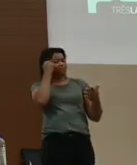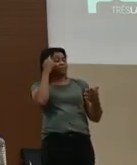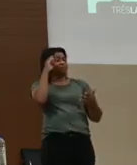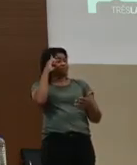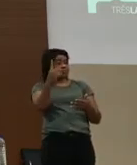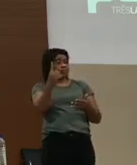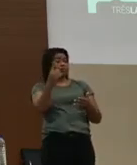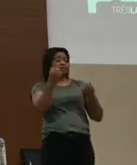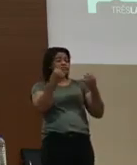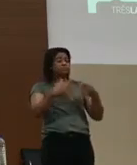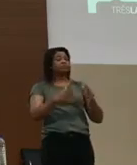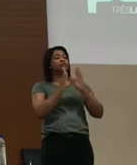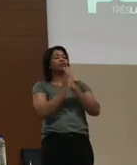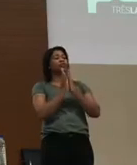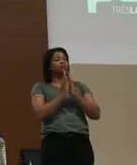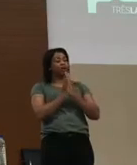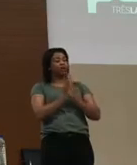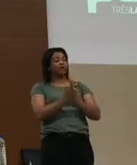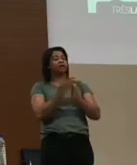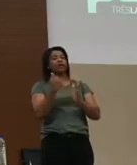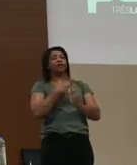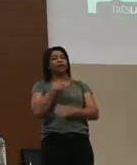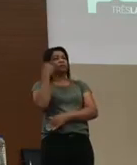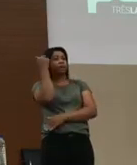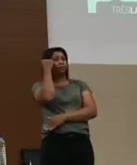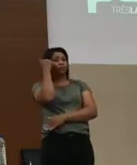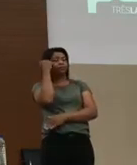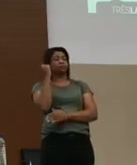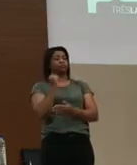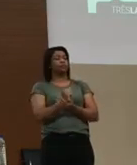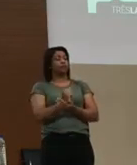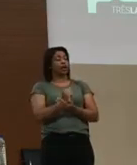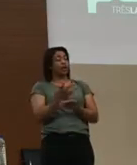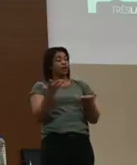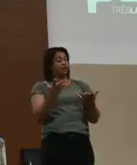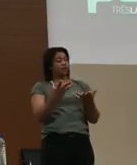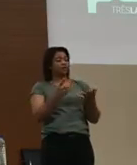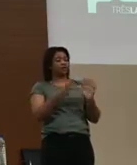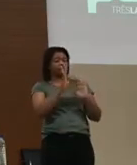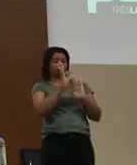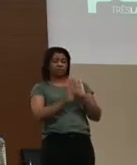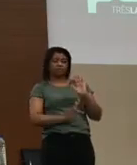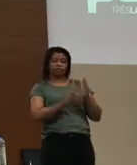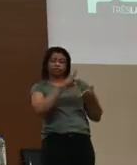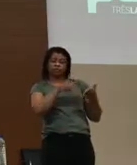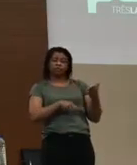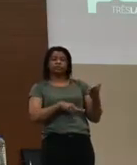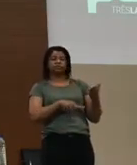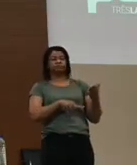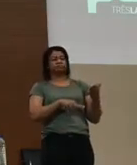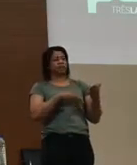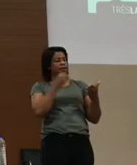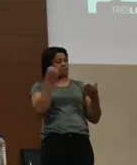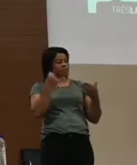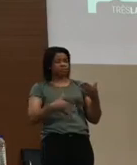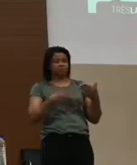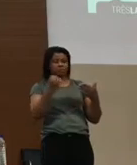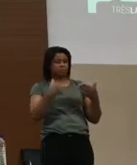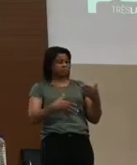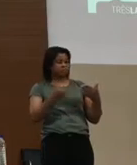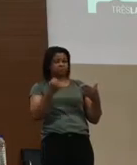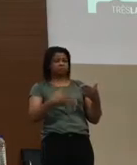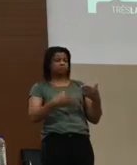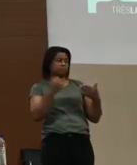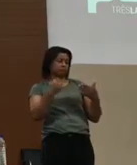Ele fala sobre oração e na meditação ele tocou esse texto. Ele falou muitas coisas a respeito disso